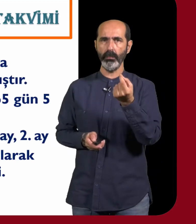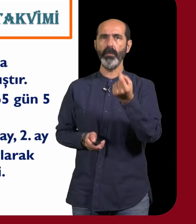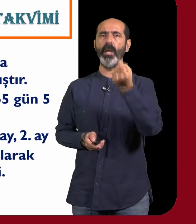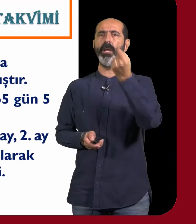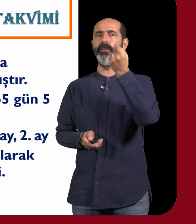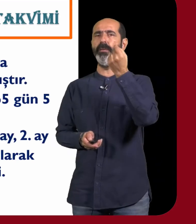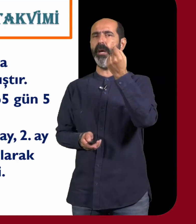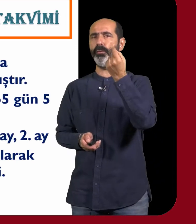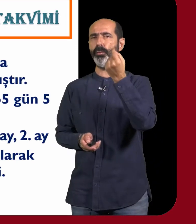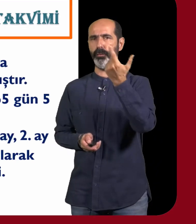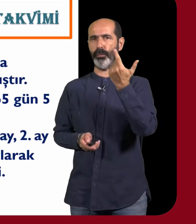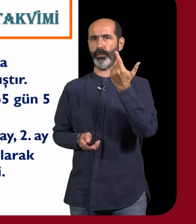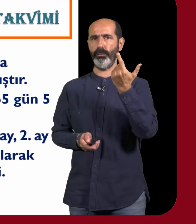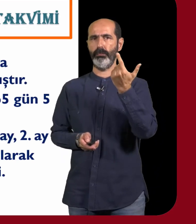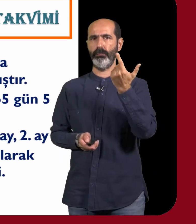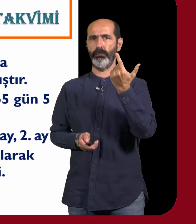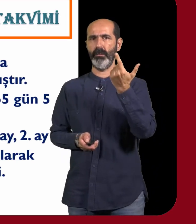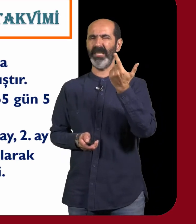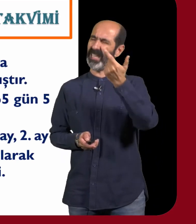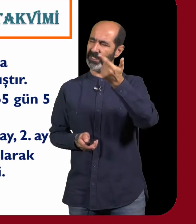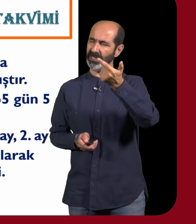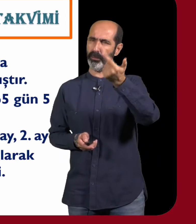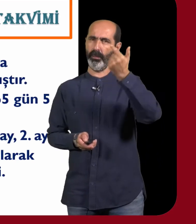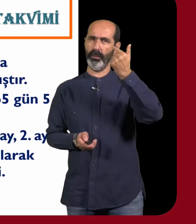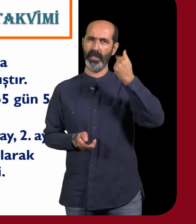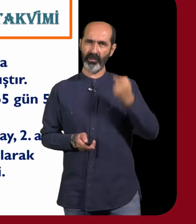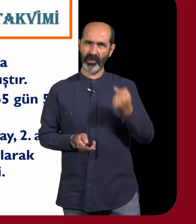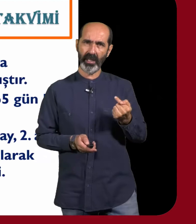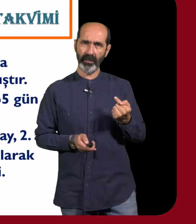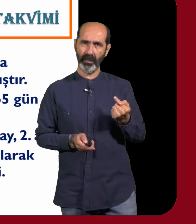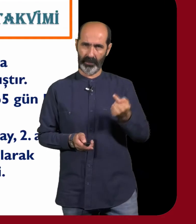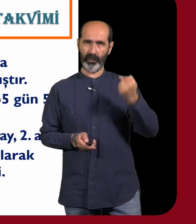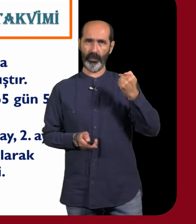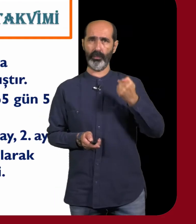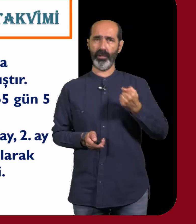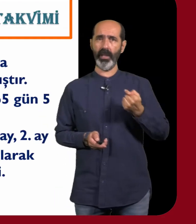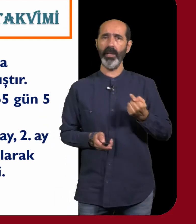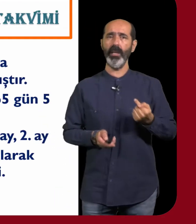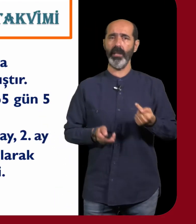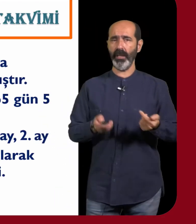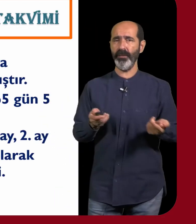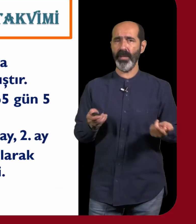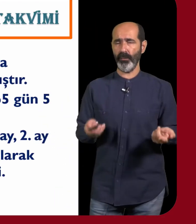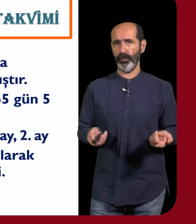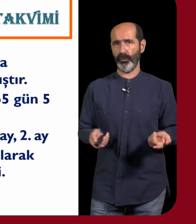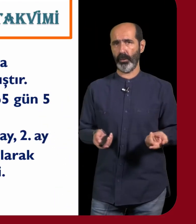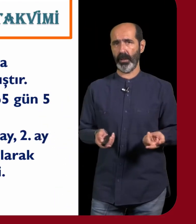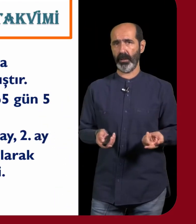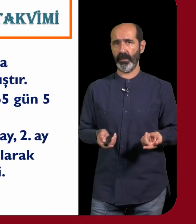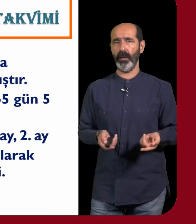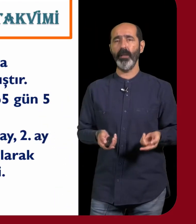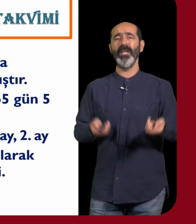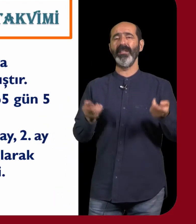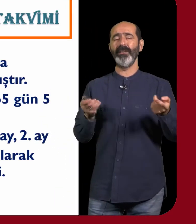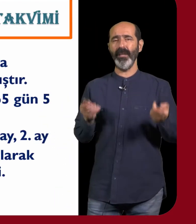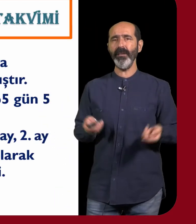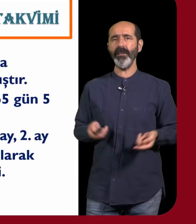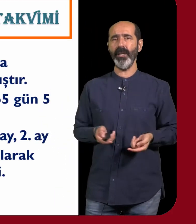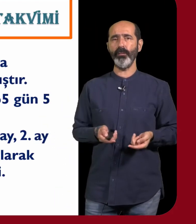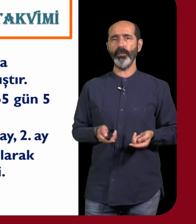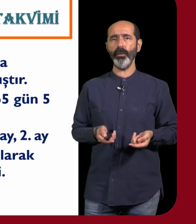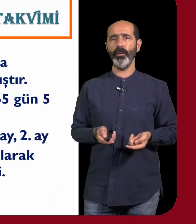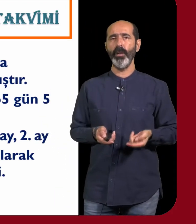gün Nevruz dur Yengi günde geçer Eski Türkçe'de ya da Nevruz olarak değer